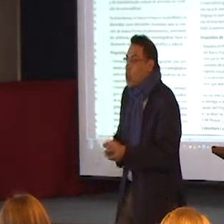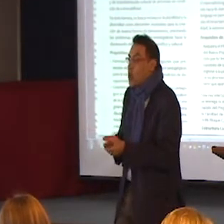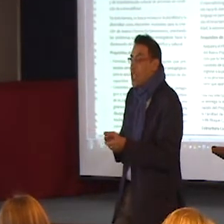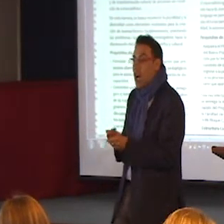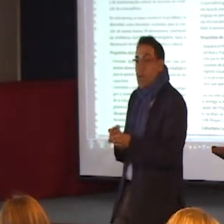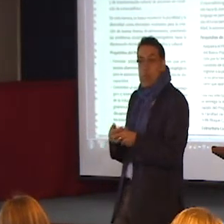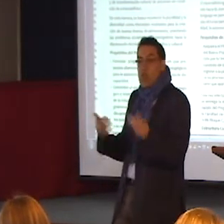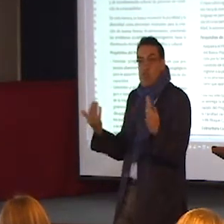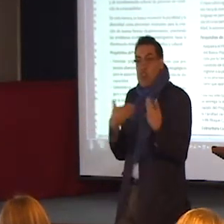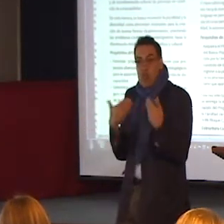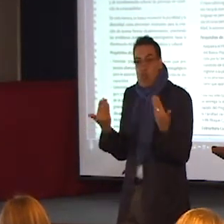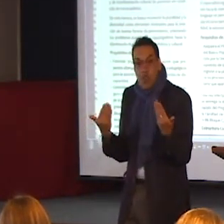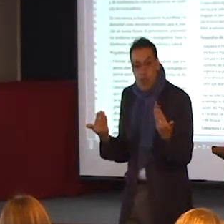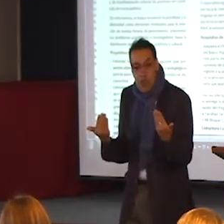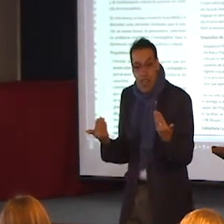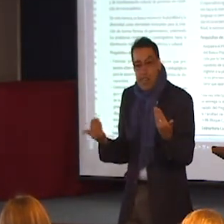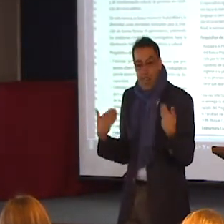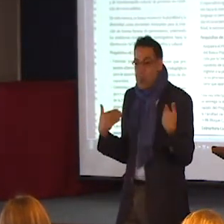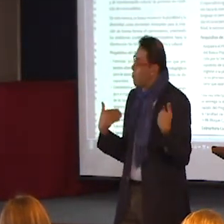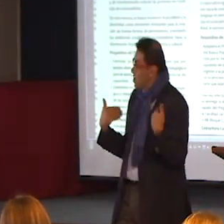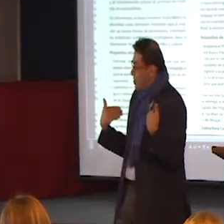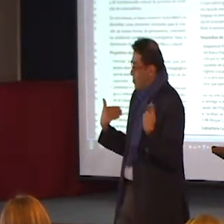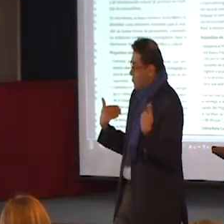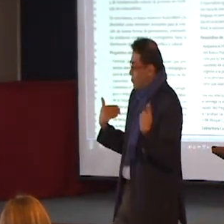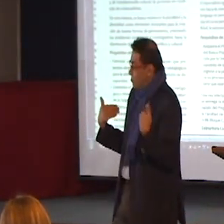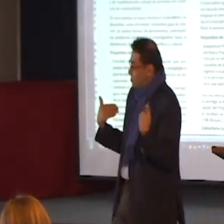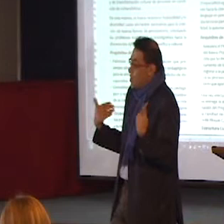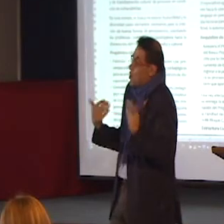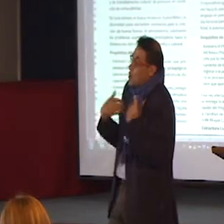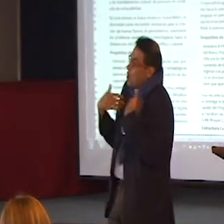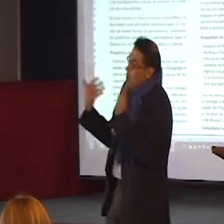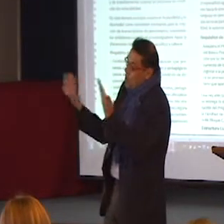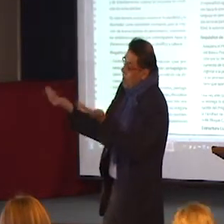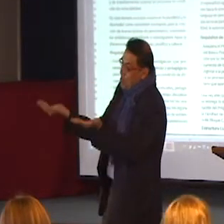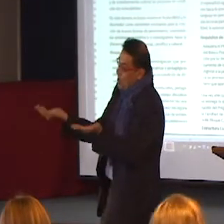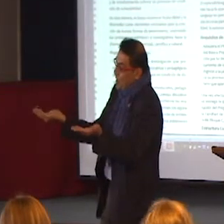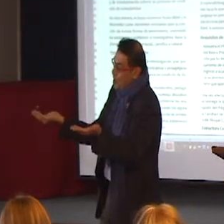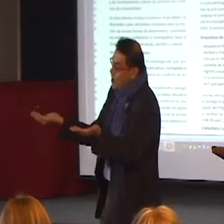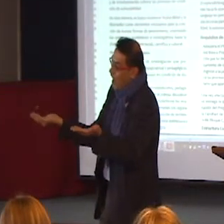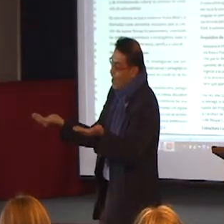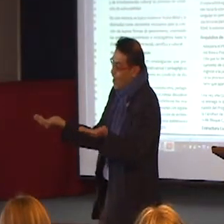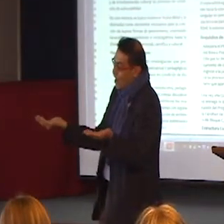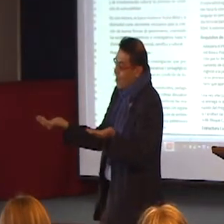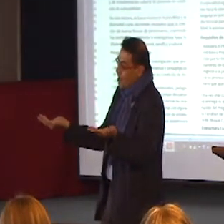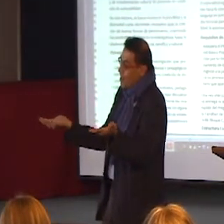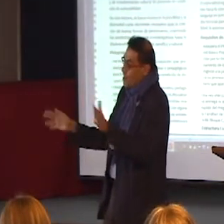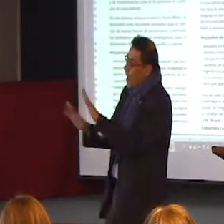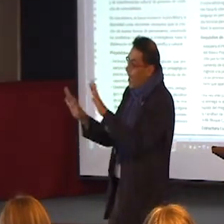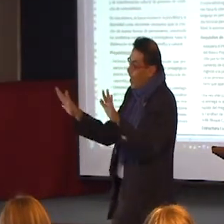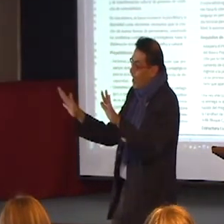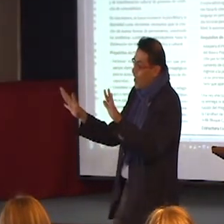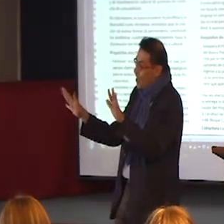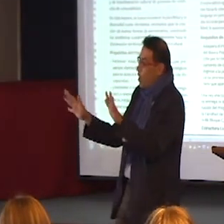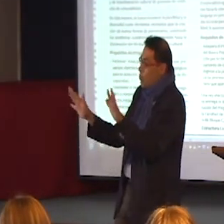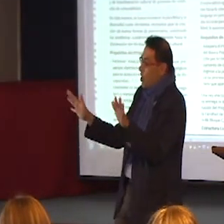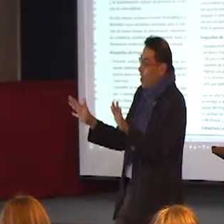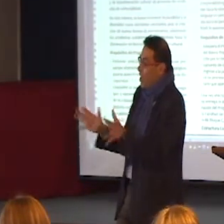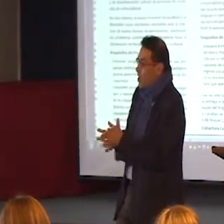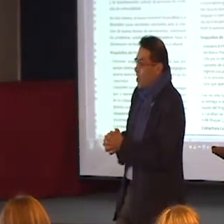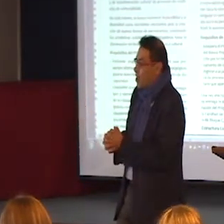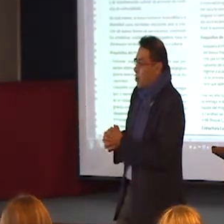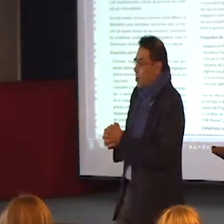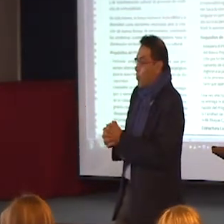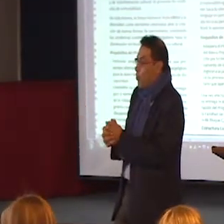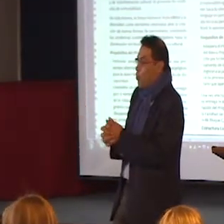más de última tecnología, pero si yo no logro que el niño me mire, si yo no logro interpretar lo que hay en él,